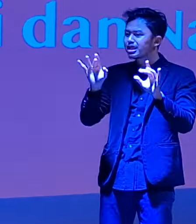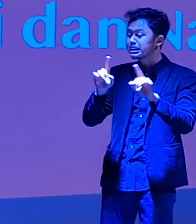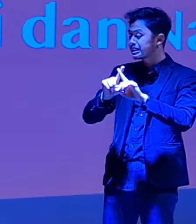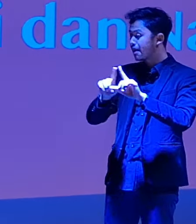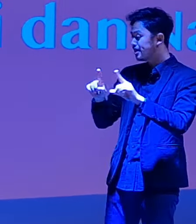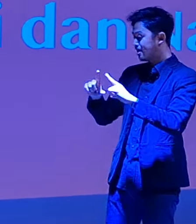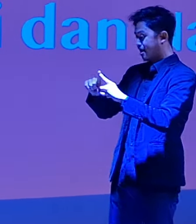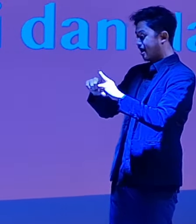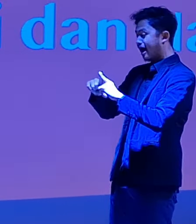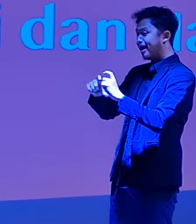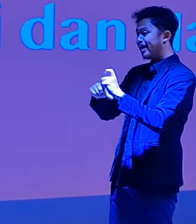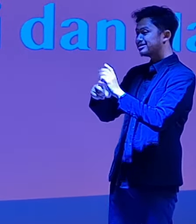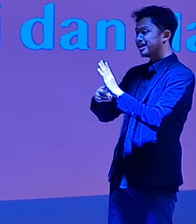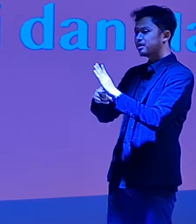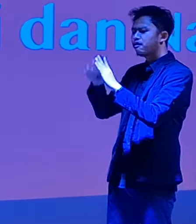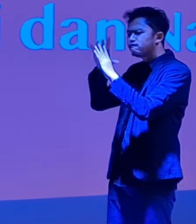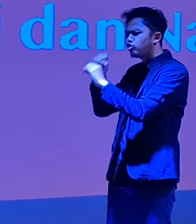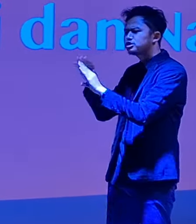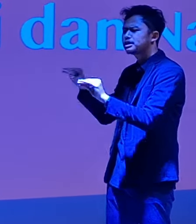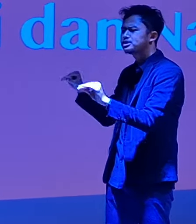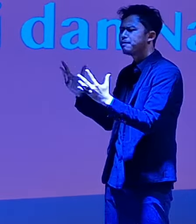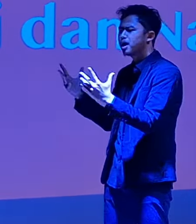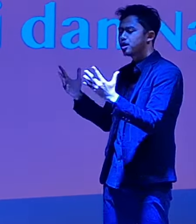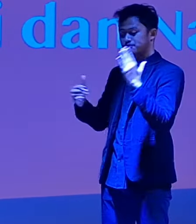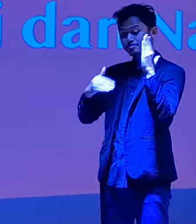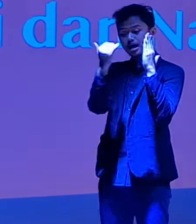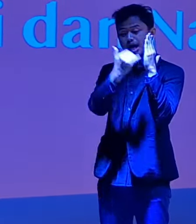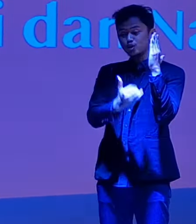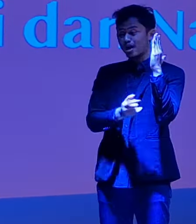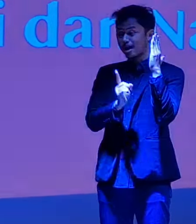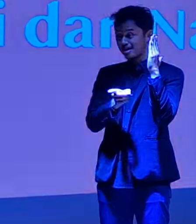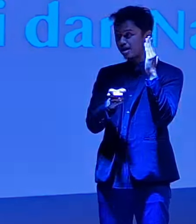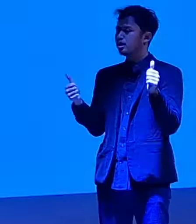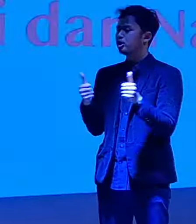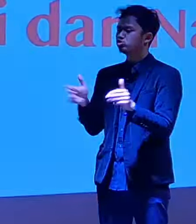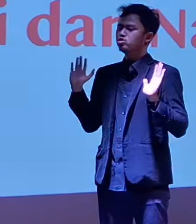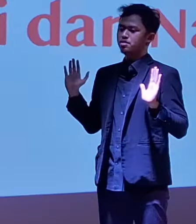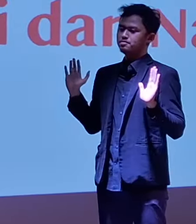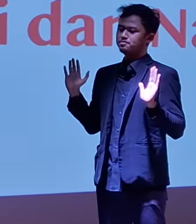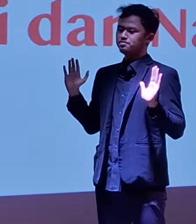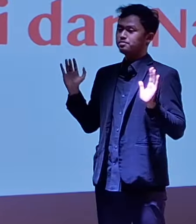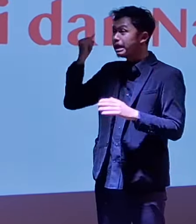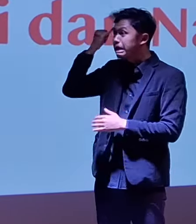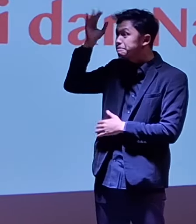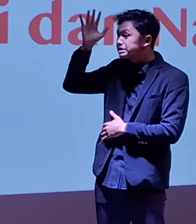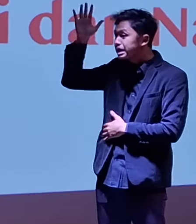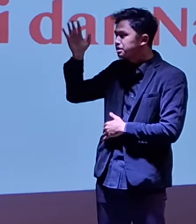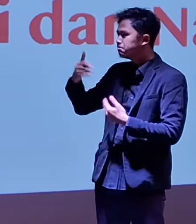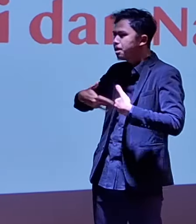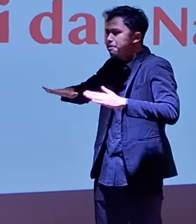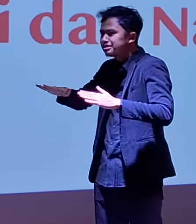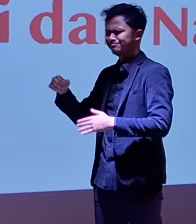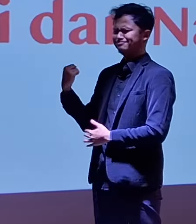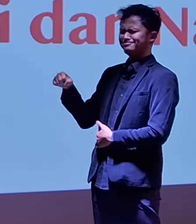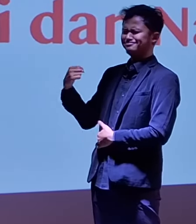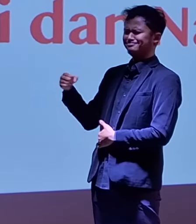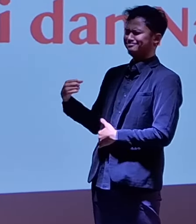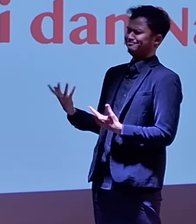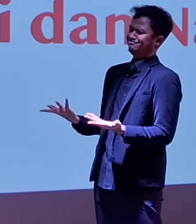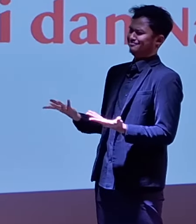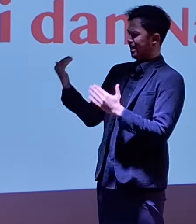definition tugasnya melaksanakan regulasi. Tupoksinya jelas ya, gitu ya. Regulasi, memang pelaksana regulasi. Iya, iya. Jadi buat ASN